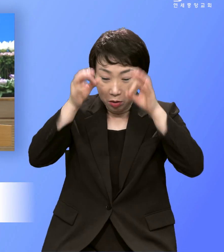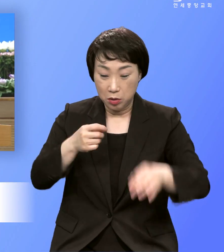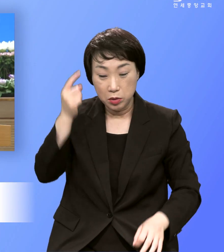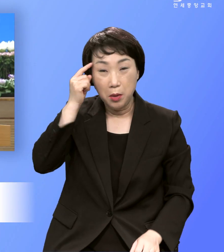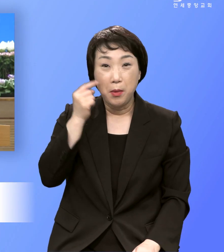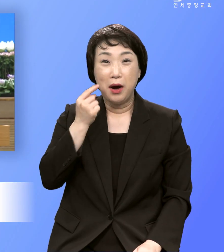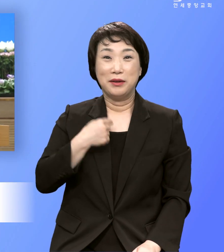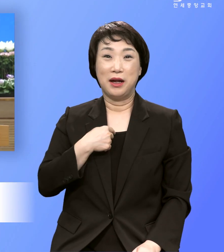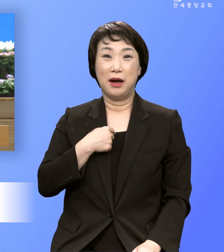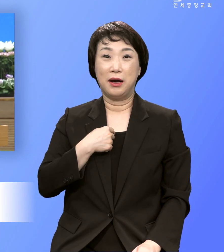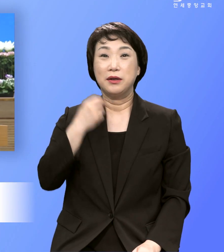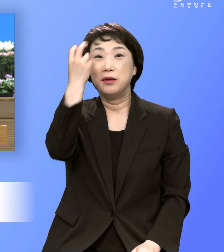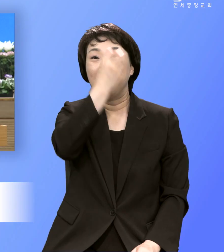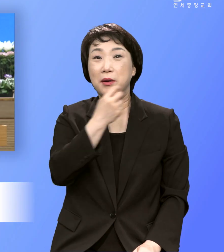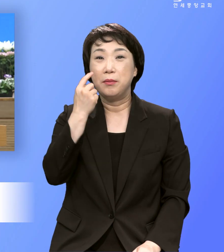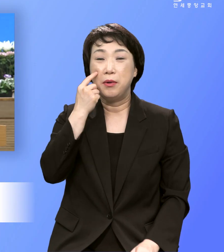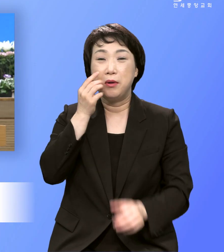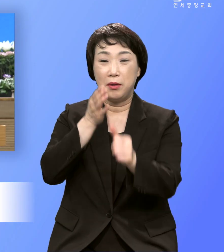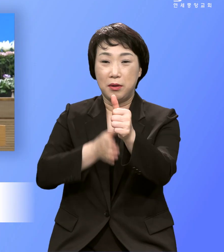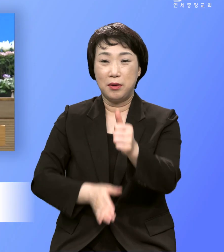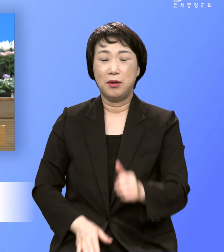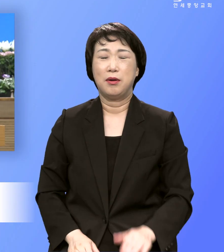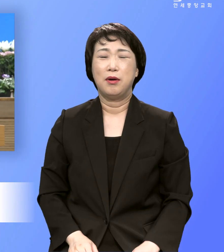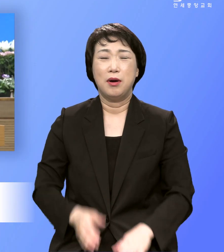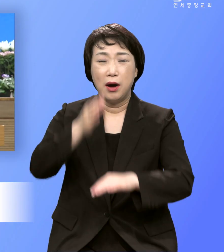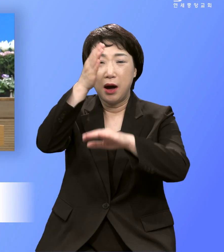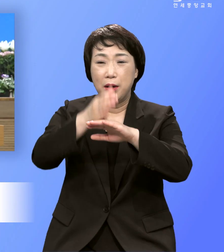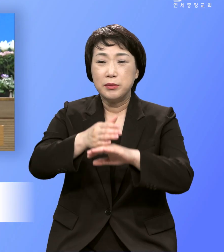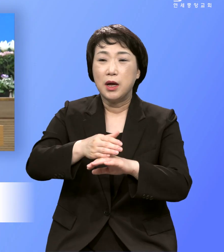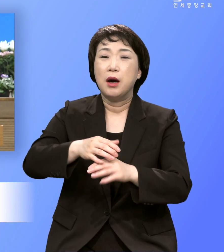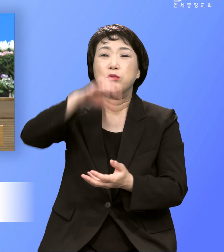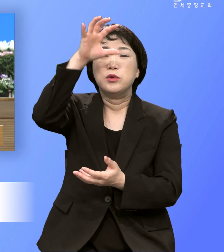생각해 보세요. 얼마나 감사하고 살아요.